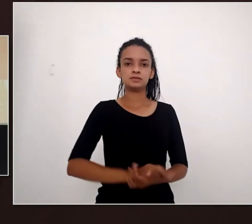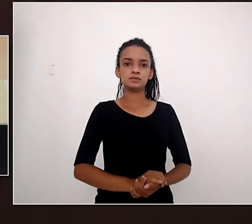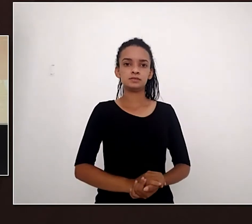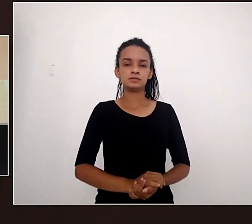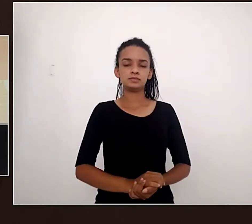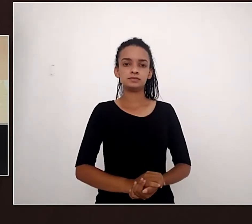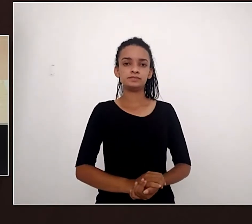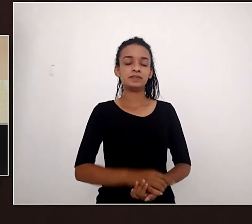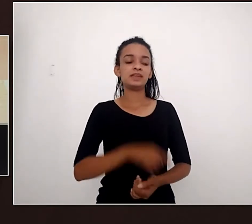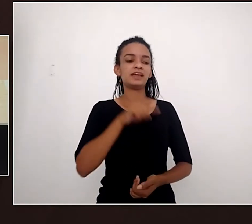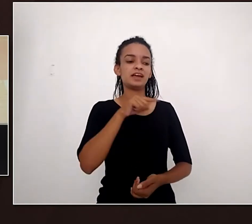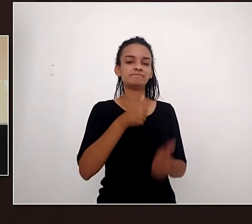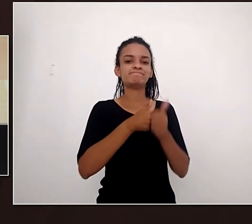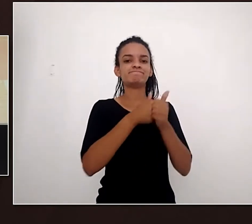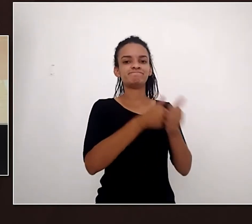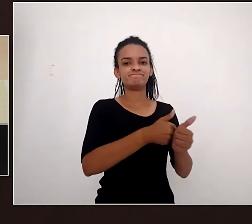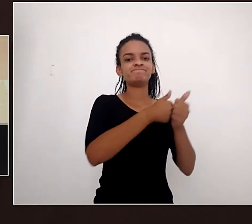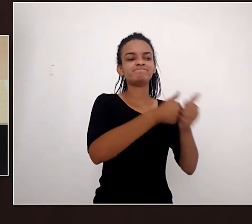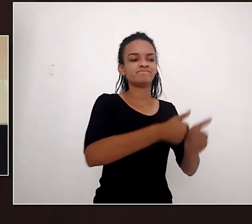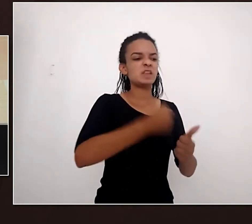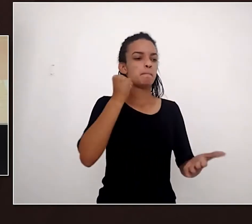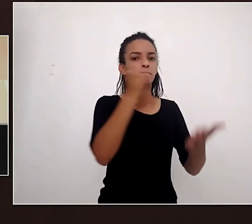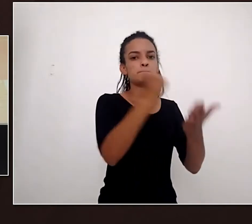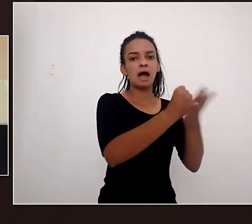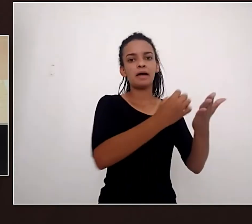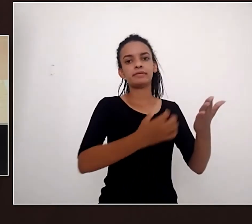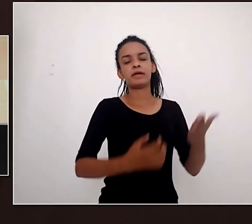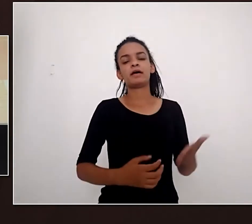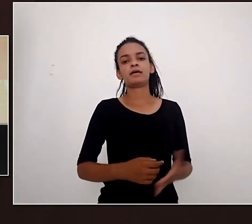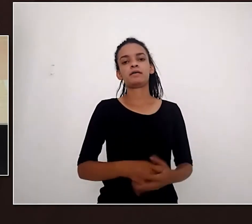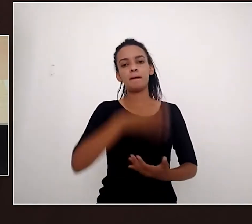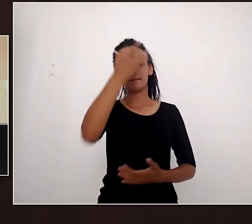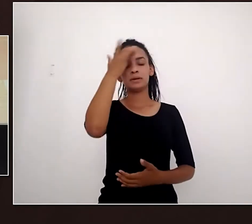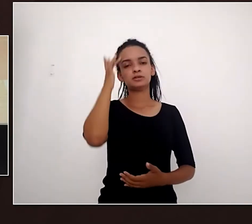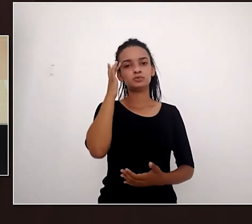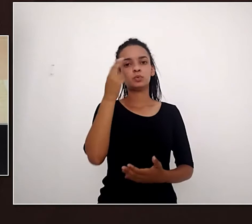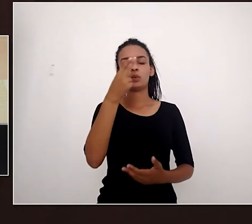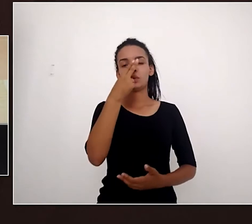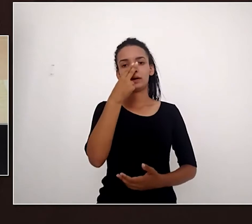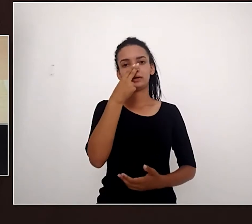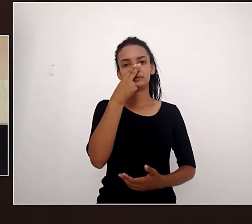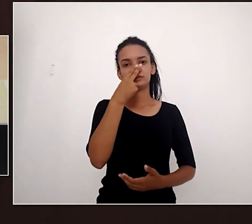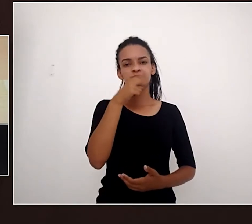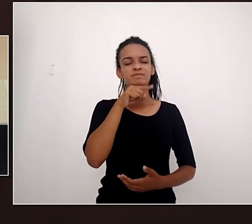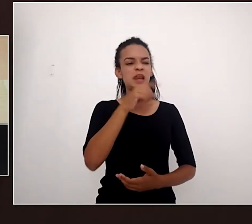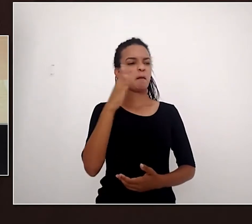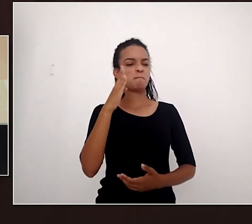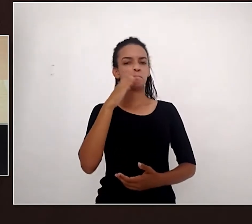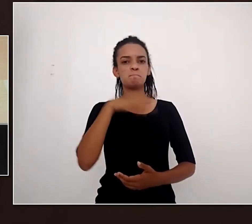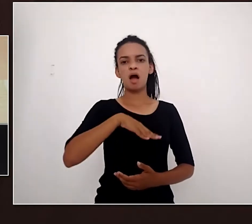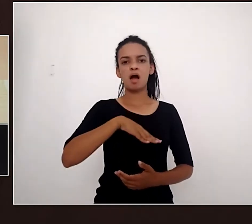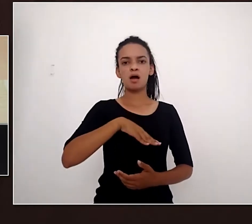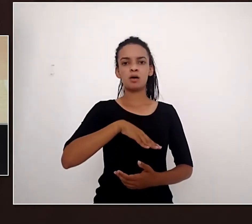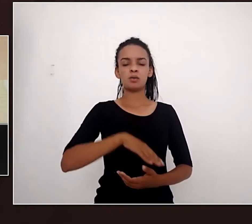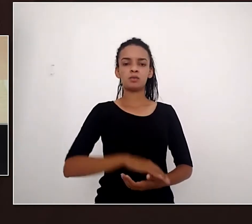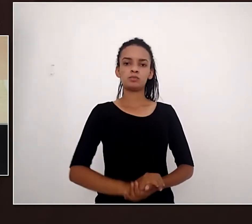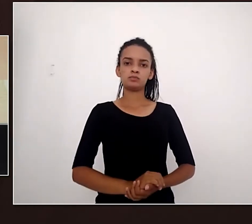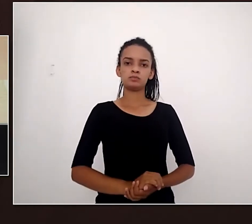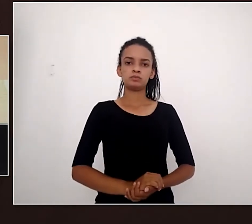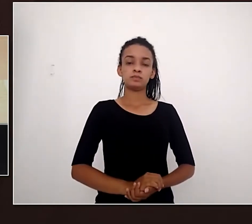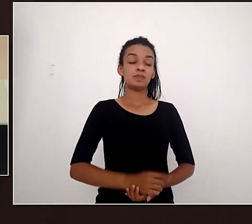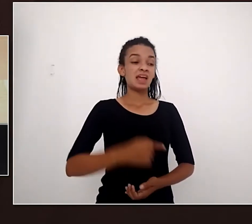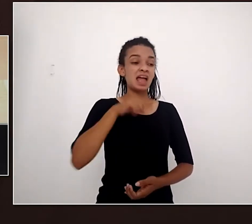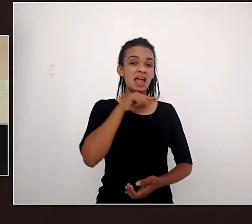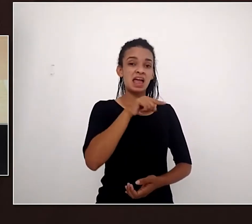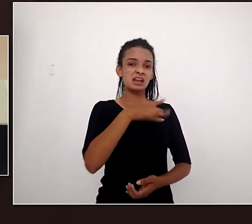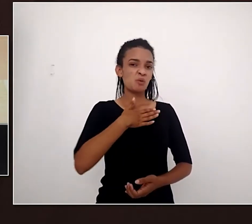cristãos. Ele era covarde e ele era cruel. Ele perseguiu os cristãos porque ele